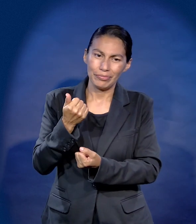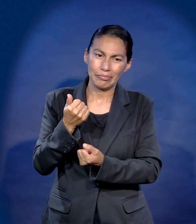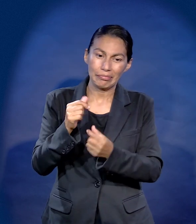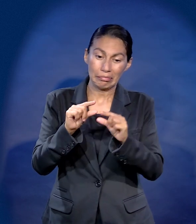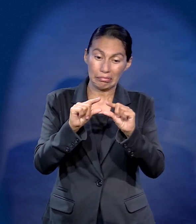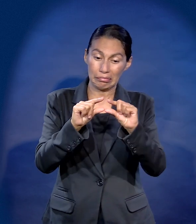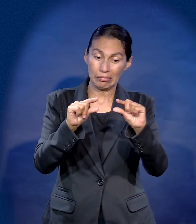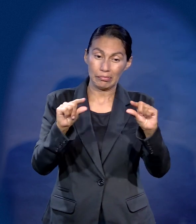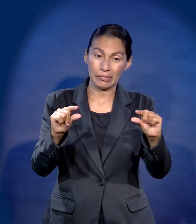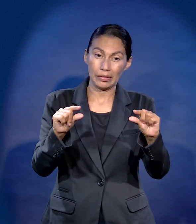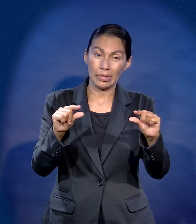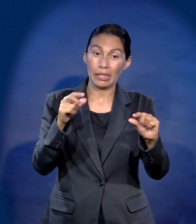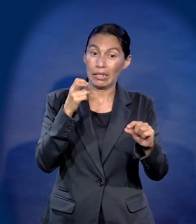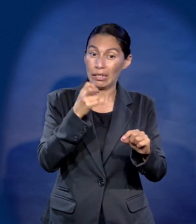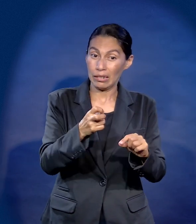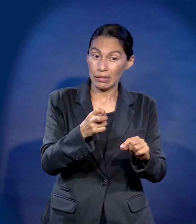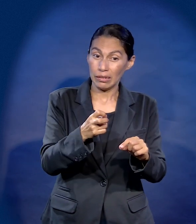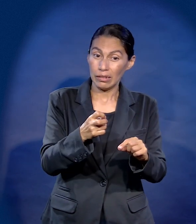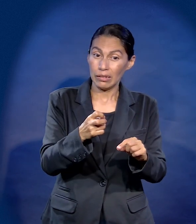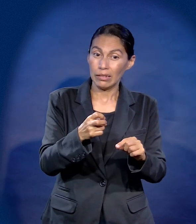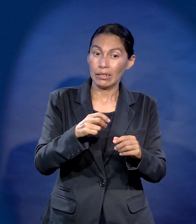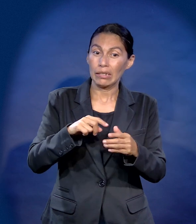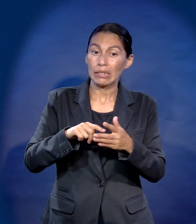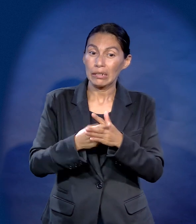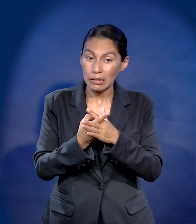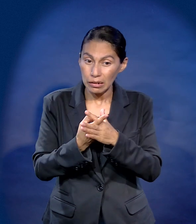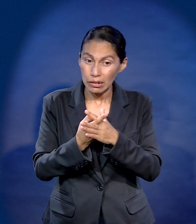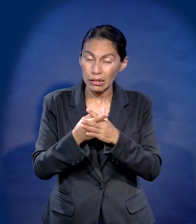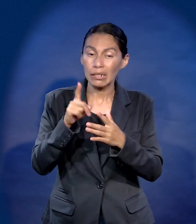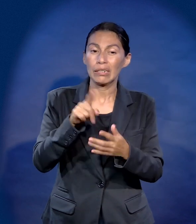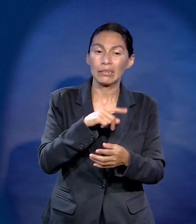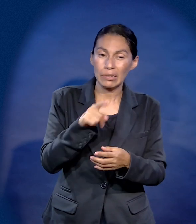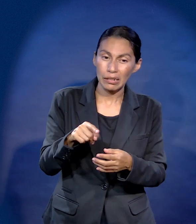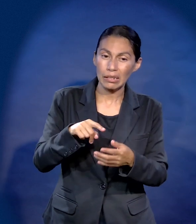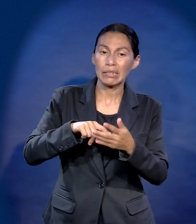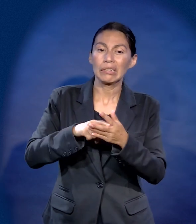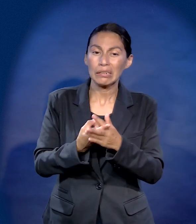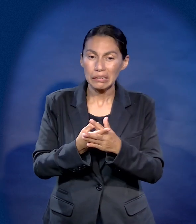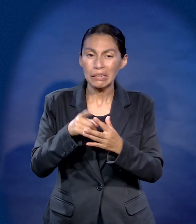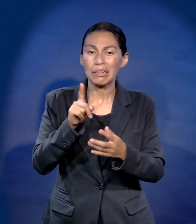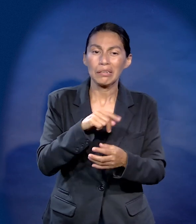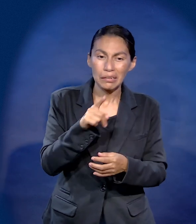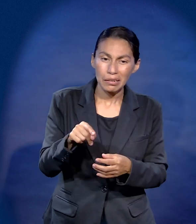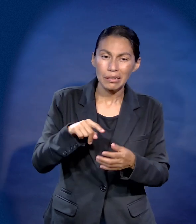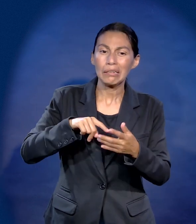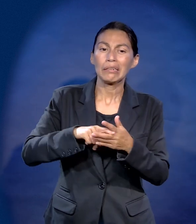Lo más triste es que el registro de esa caja dice que ese sistema estuvo